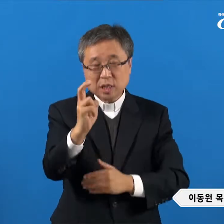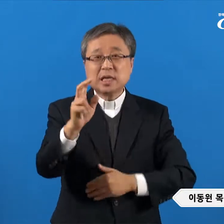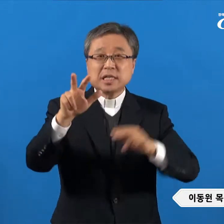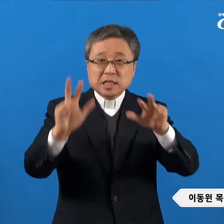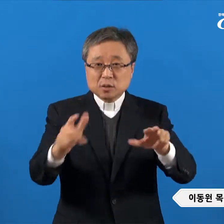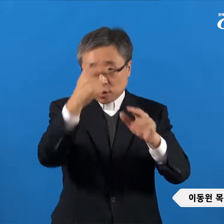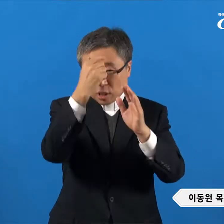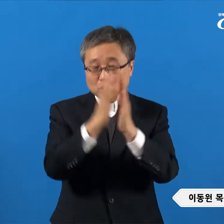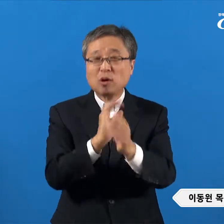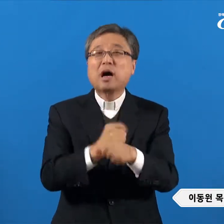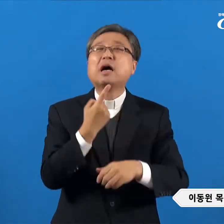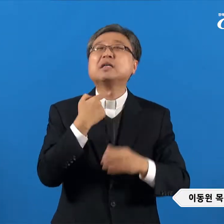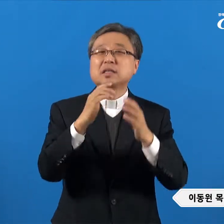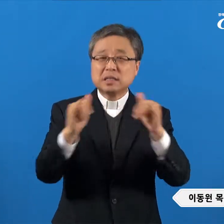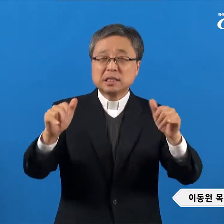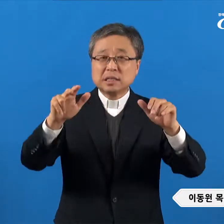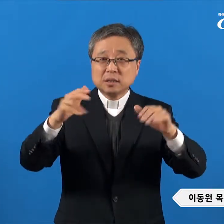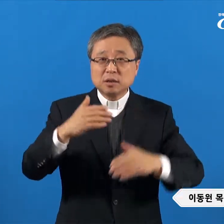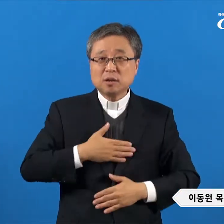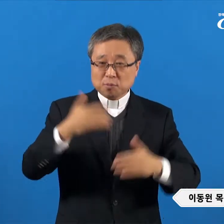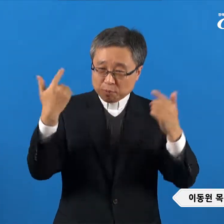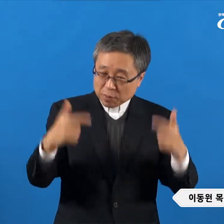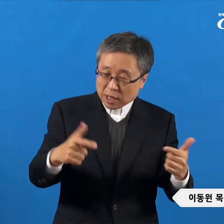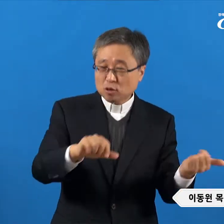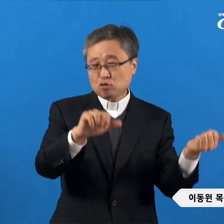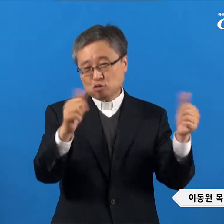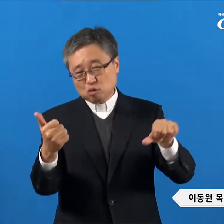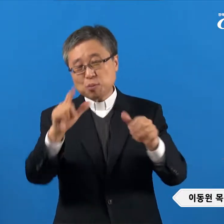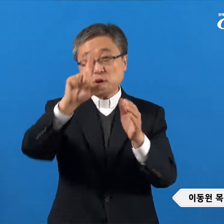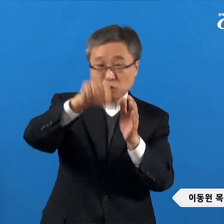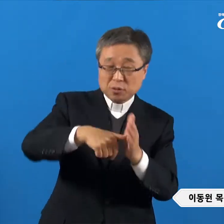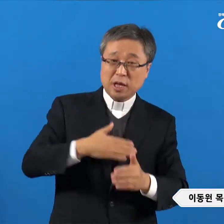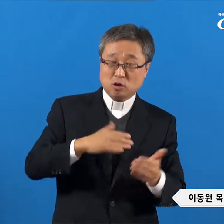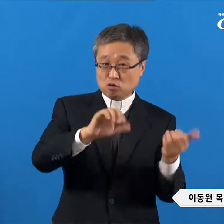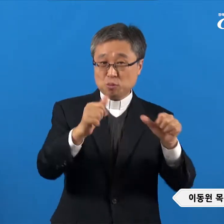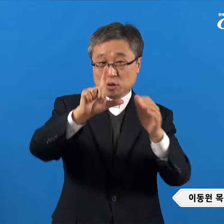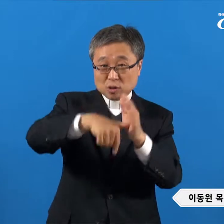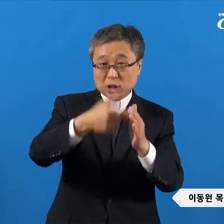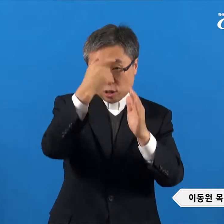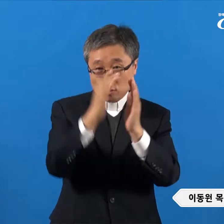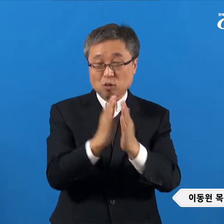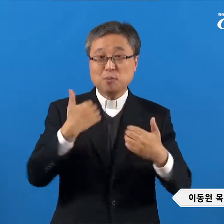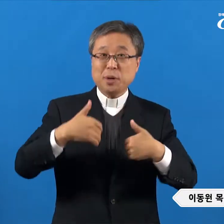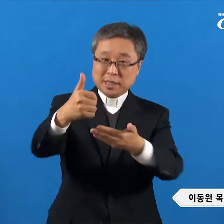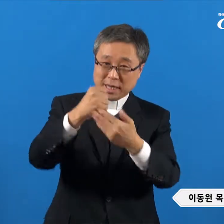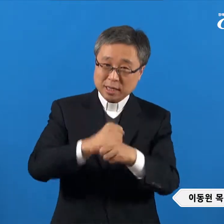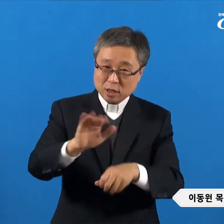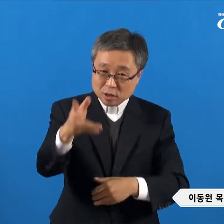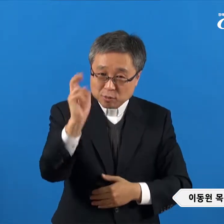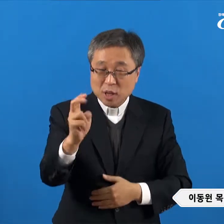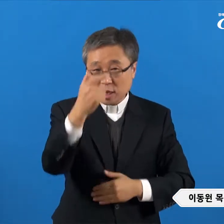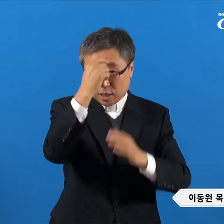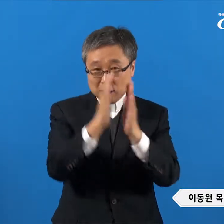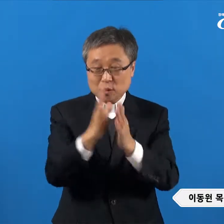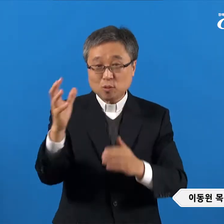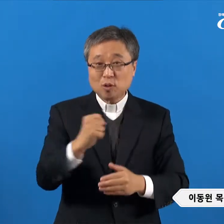기도하는 사람들은 내 죽음의 순간에도 기도로 죽음을 맞이하게 될 것입니다. 그러므로 기도로 한 해를